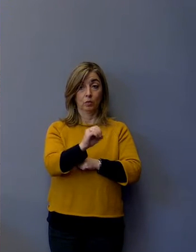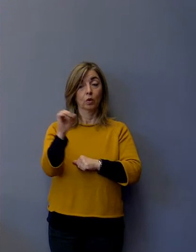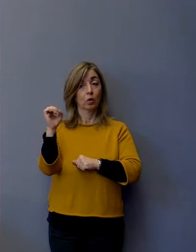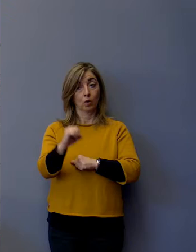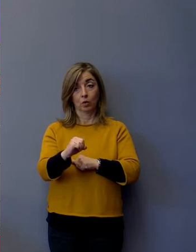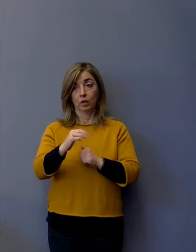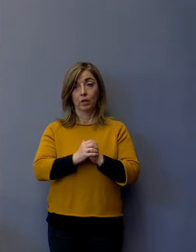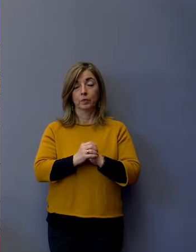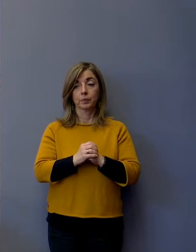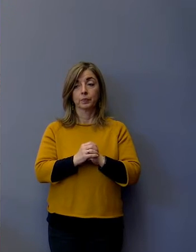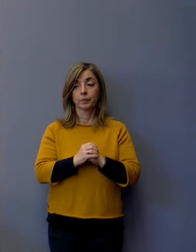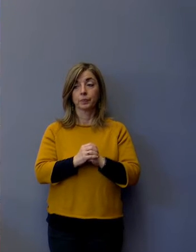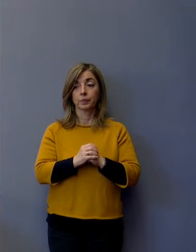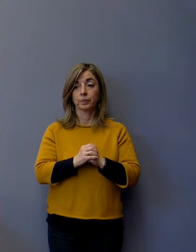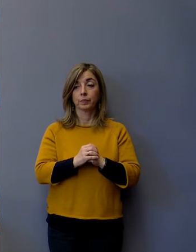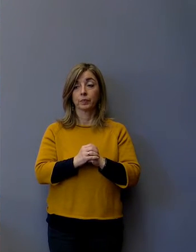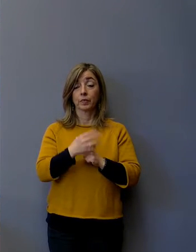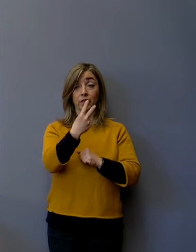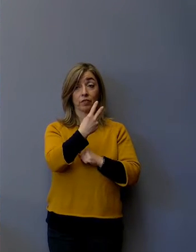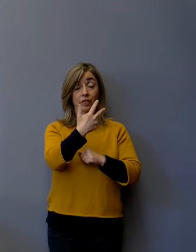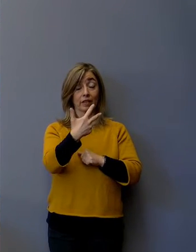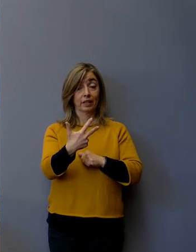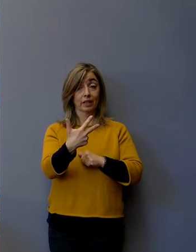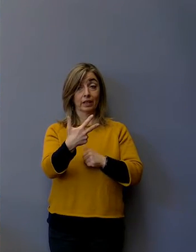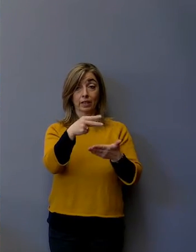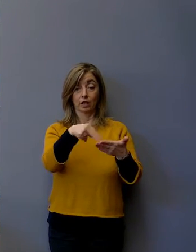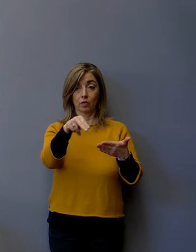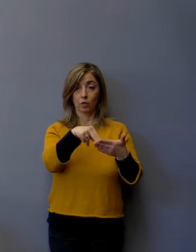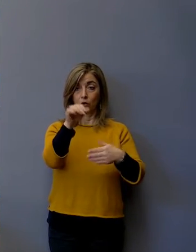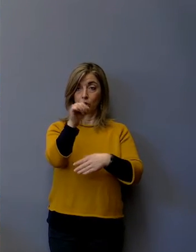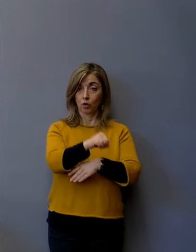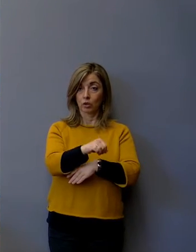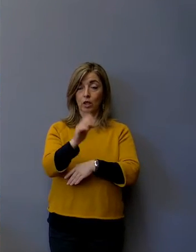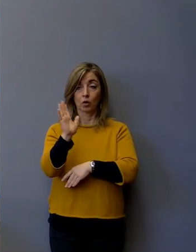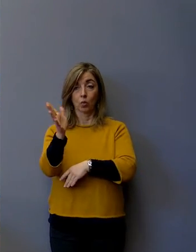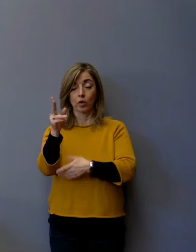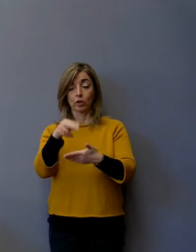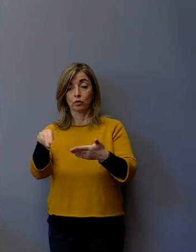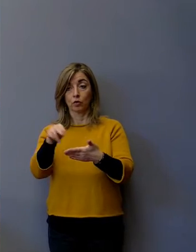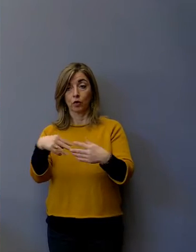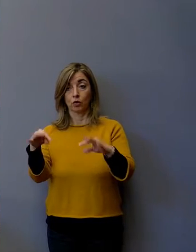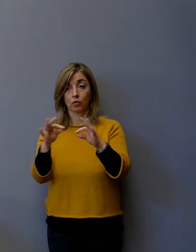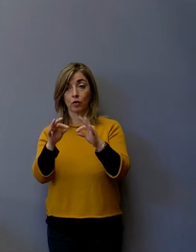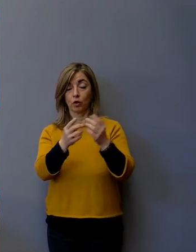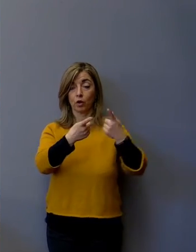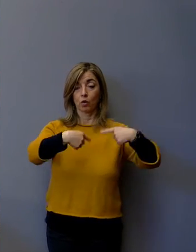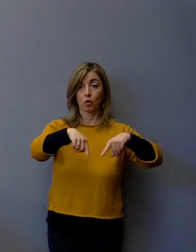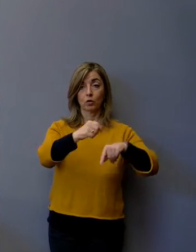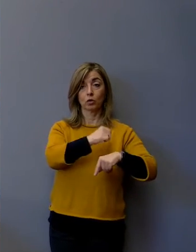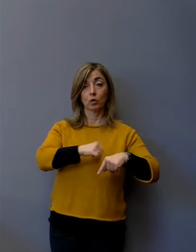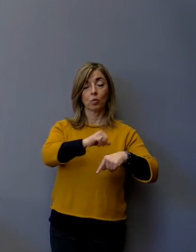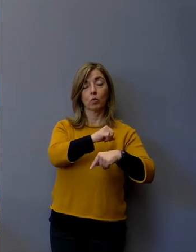contrario 23 voti contrari 15 voti favorevoli il consiglio comunale respinge